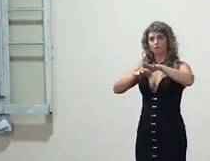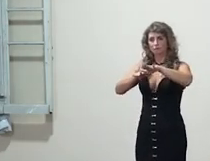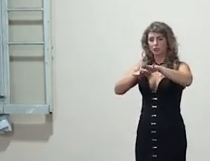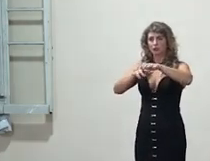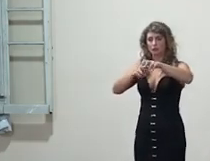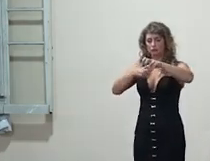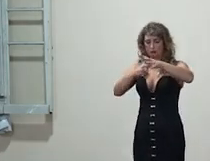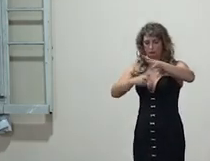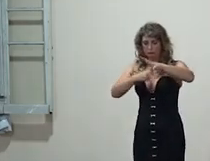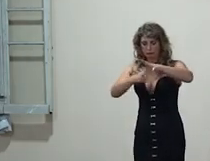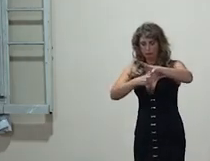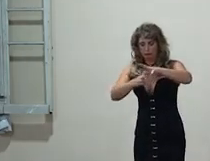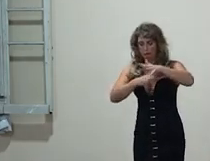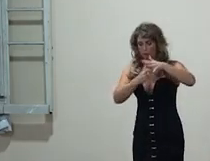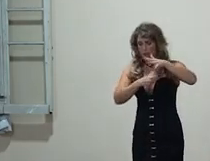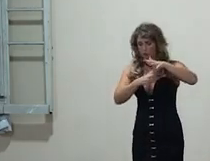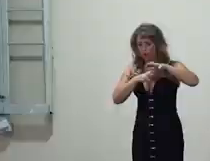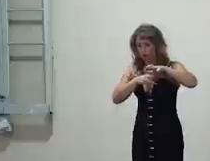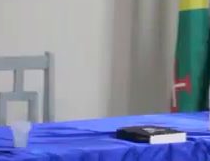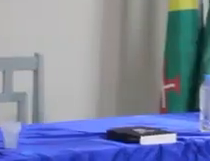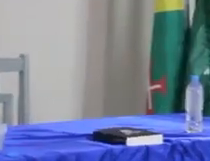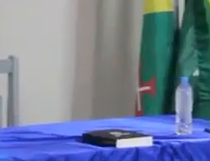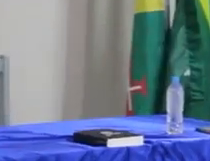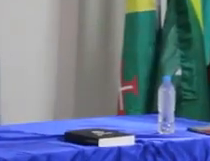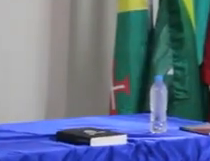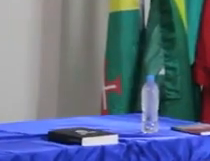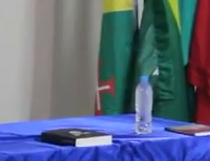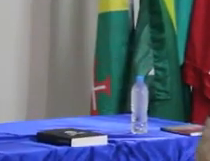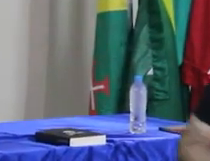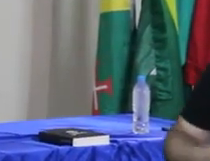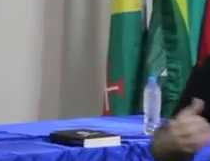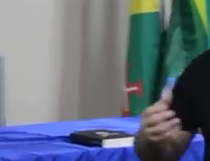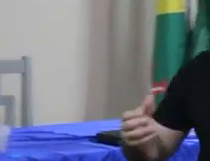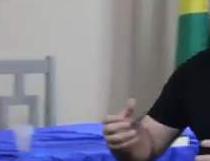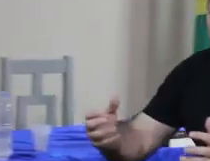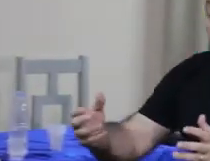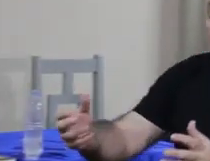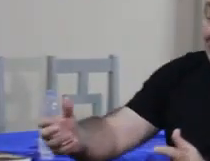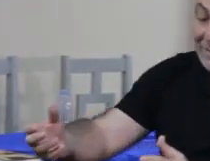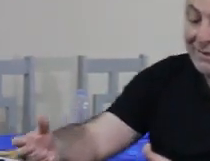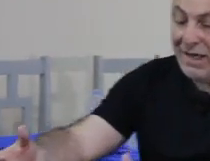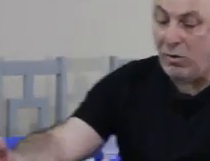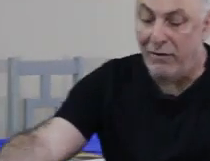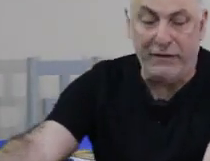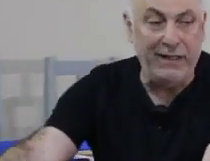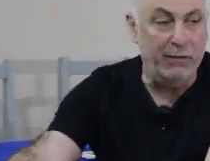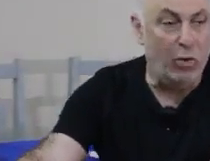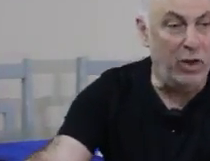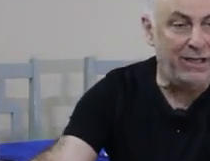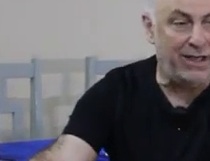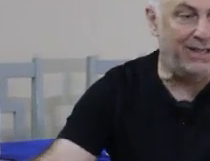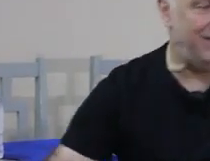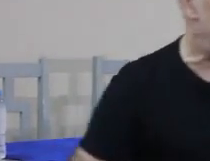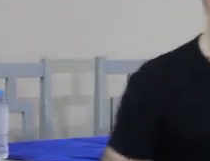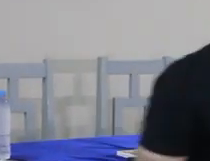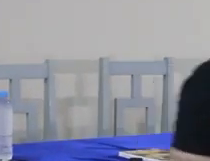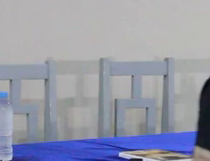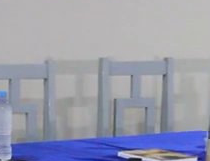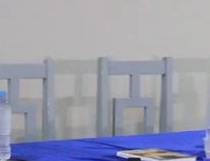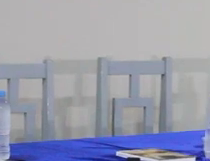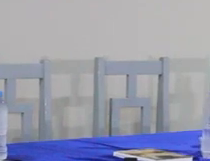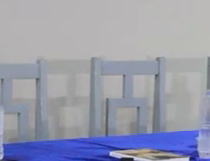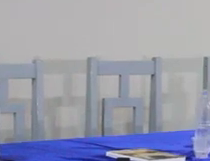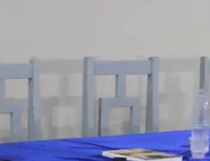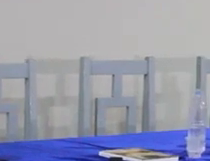desde a preparação das pessoas que iriam recepcionar, do que iria acontecer com a Filarmônica